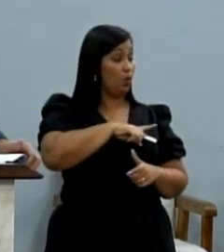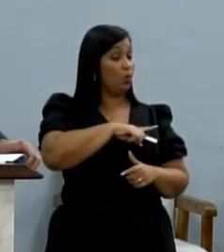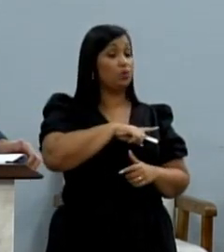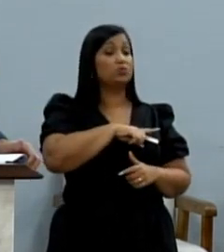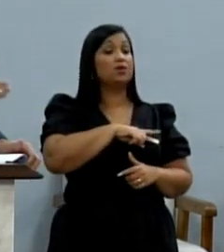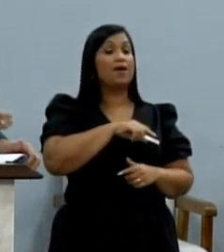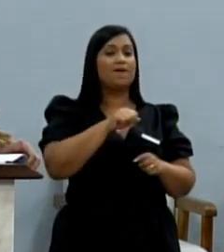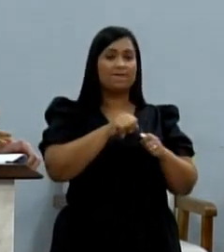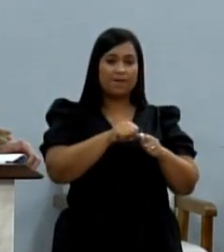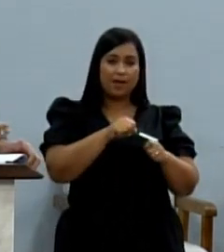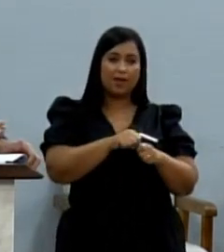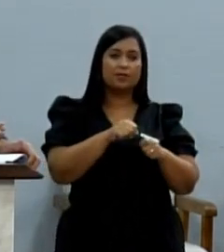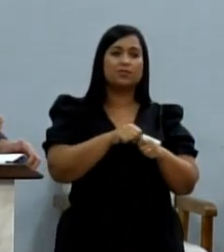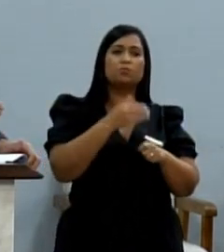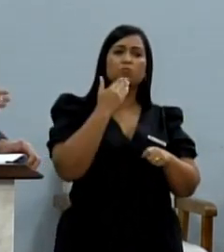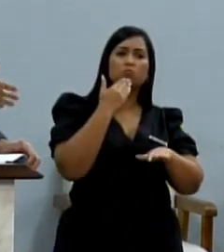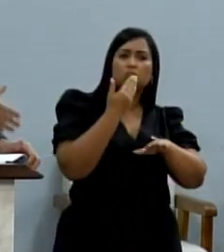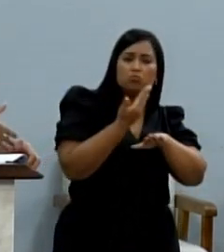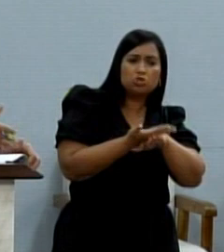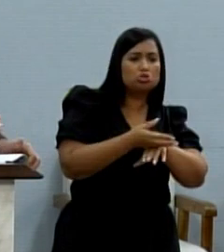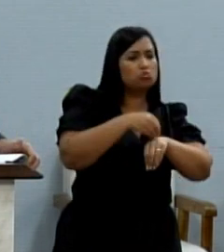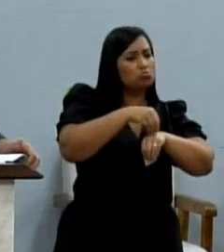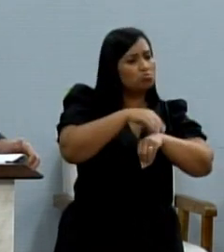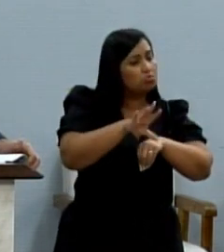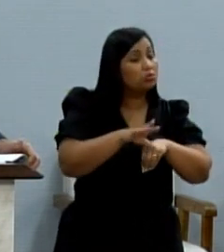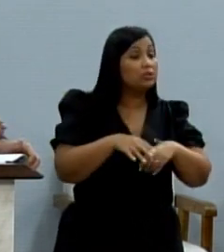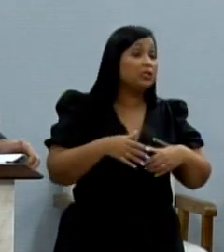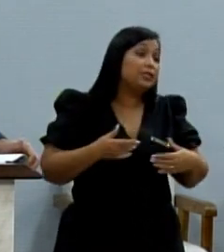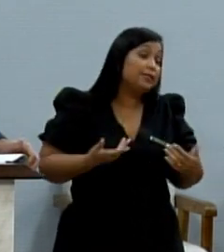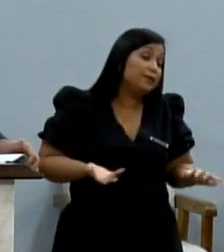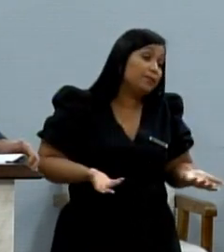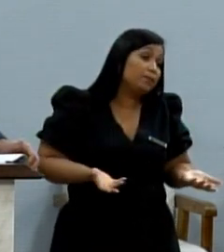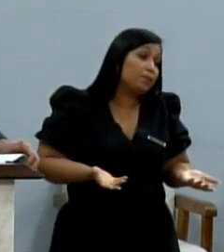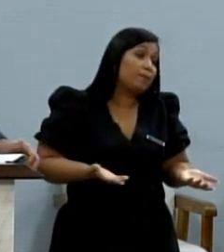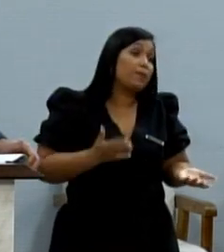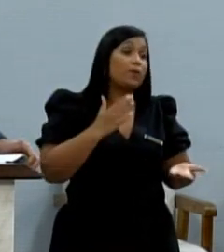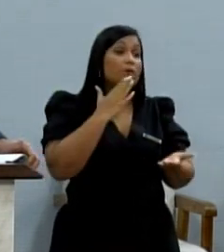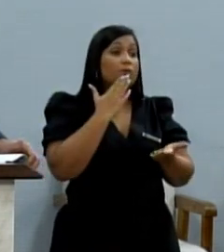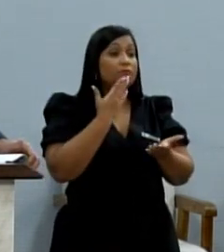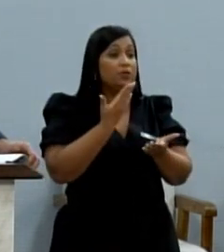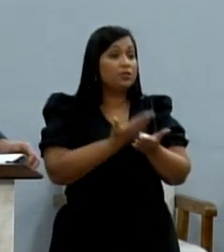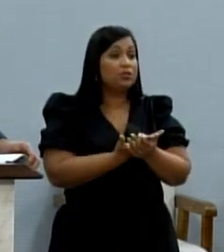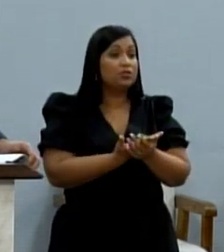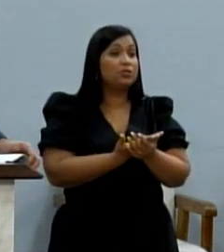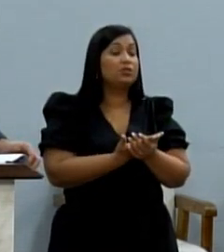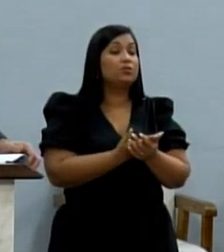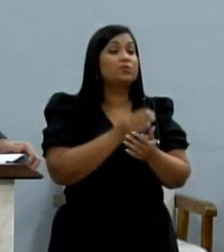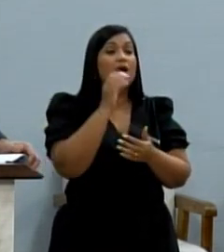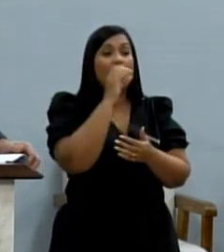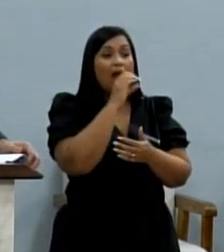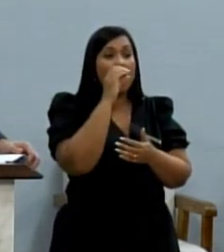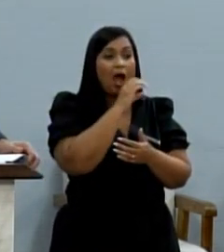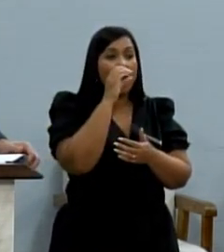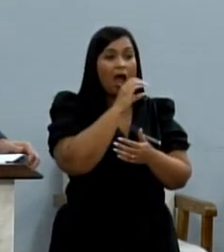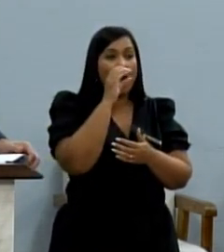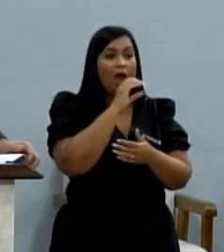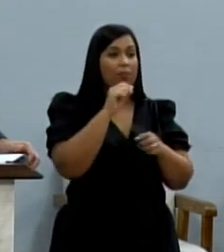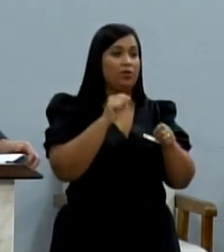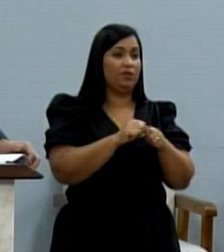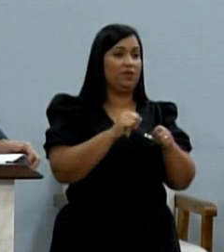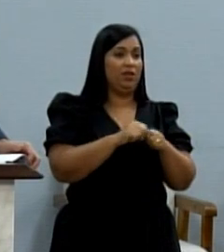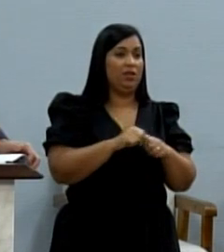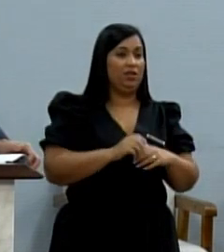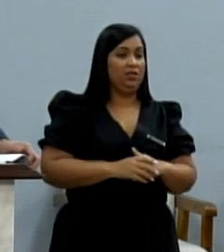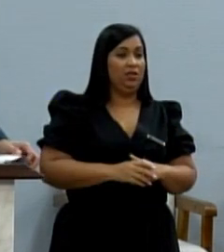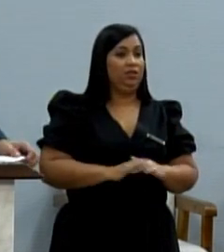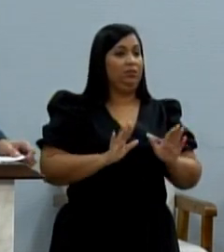uma indicação uma solicitação em que o pedido tem que ter aí uma certa emergência para ser atendido mas